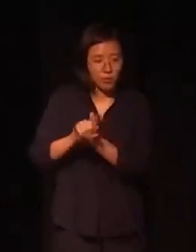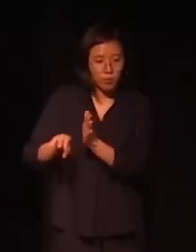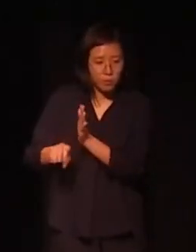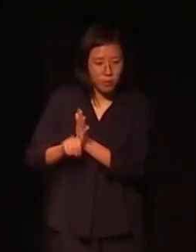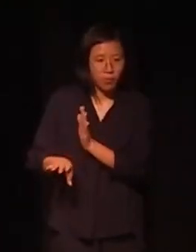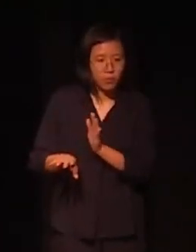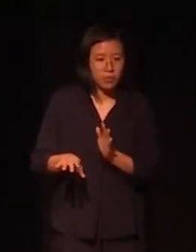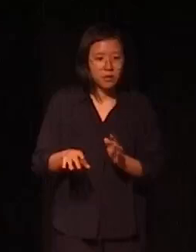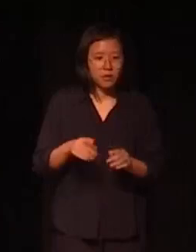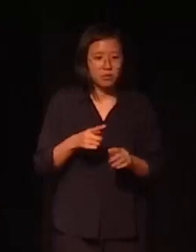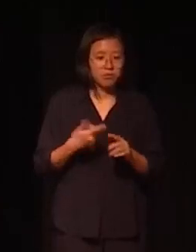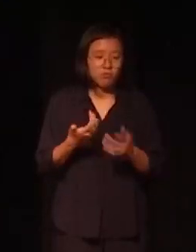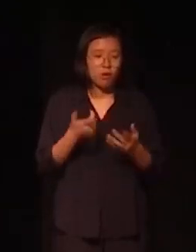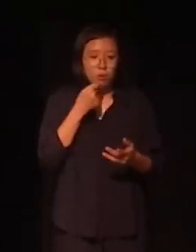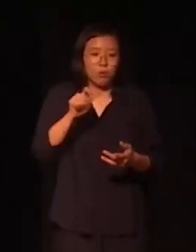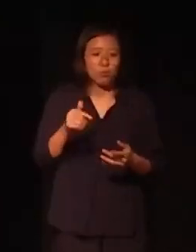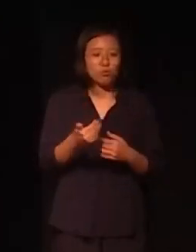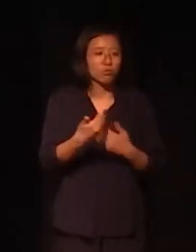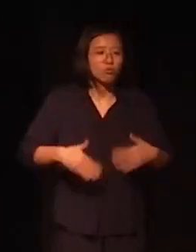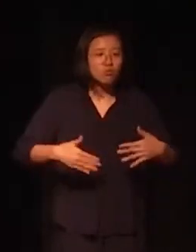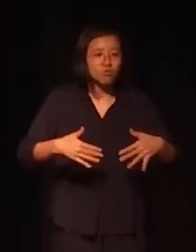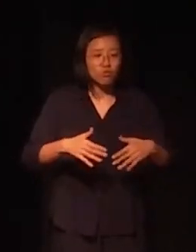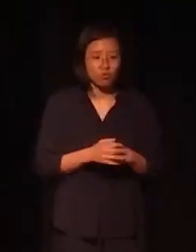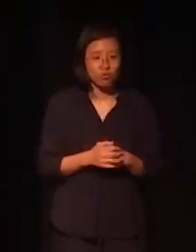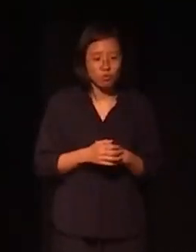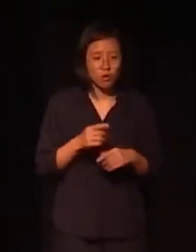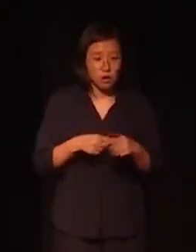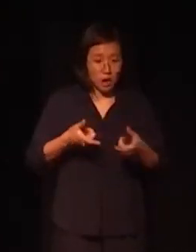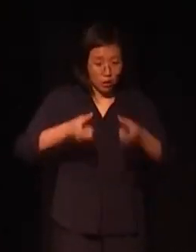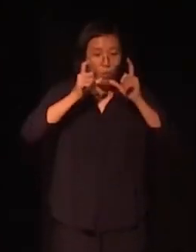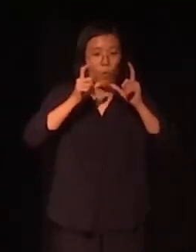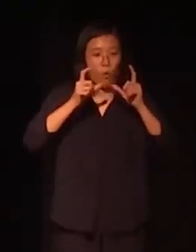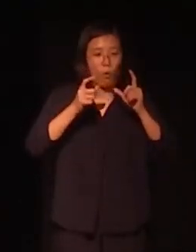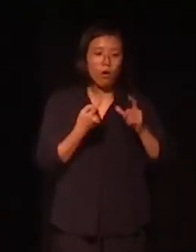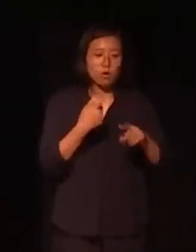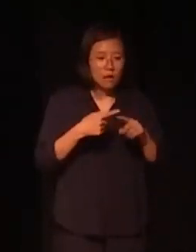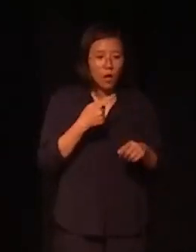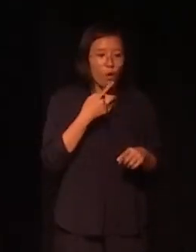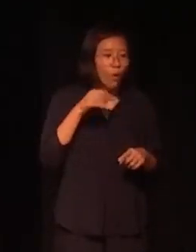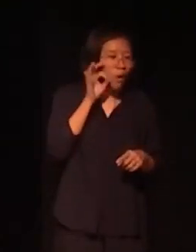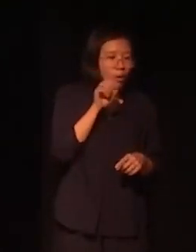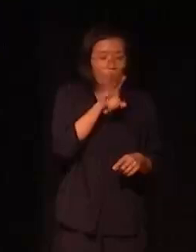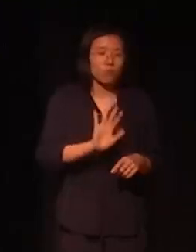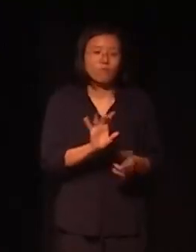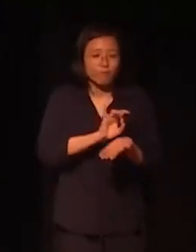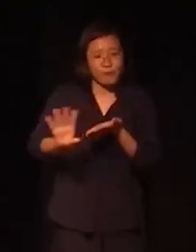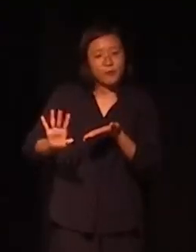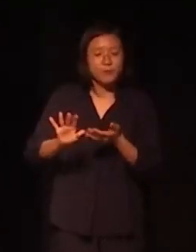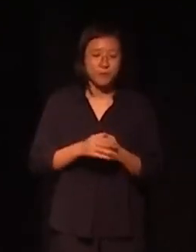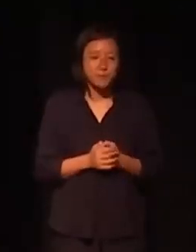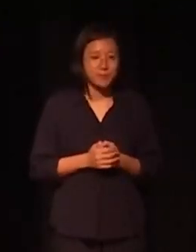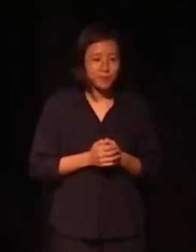simply say cuttlefish soup without mentioning 红豆. Okay, and then you also